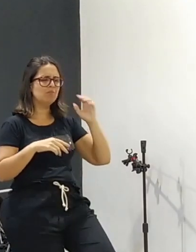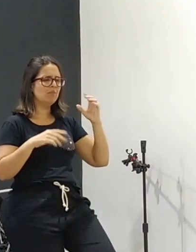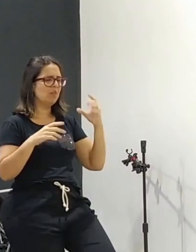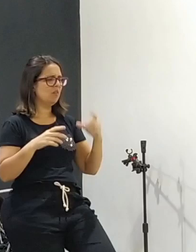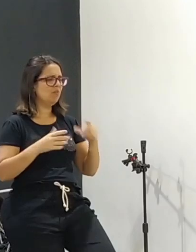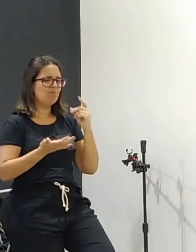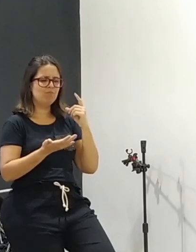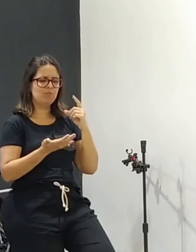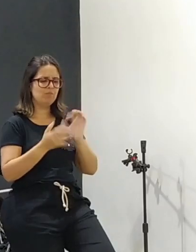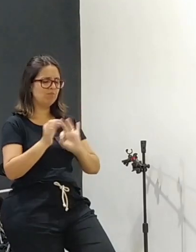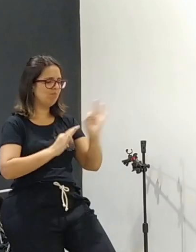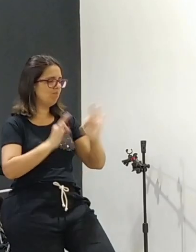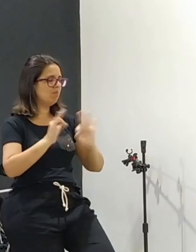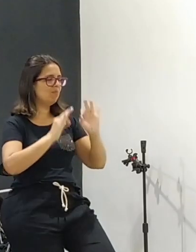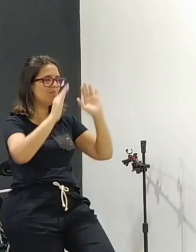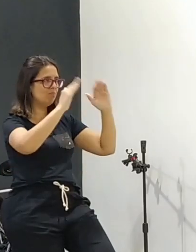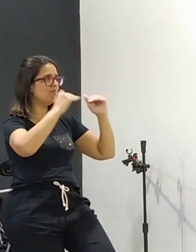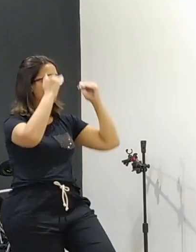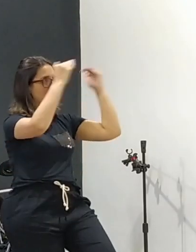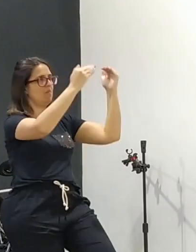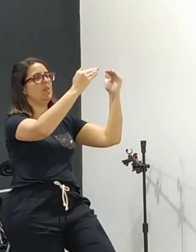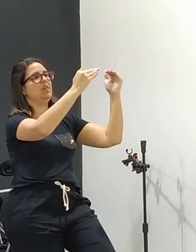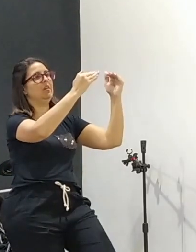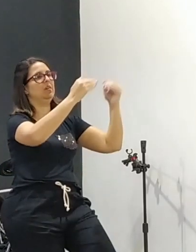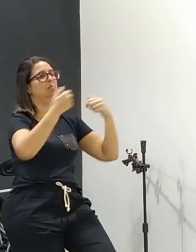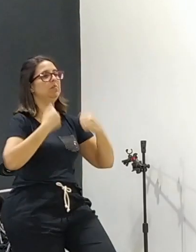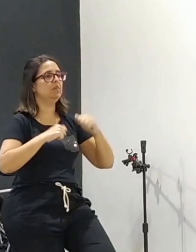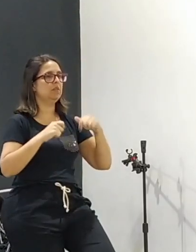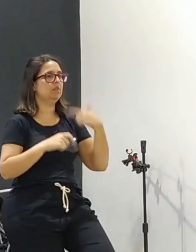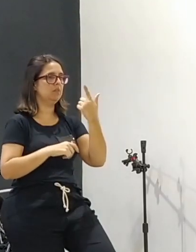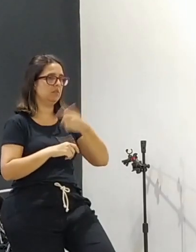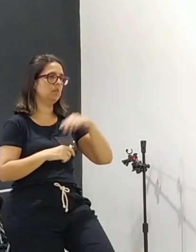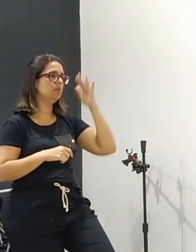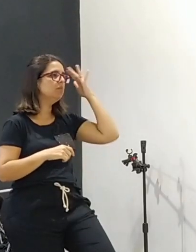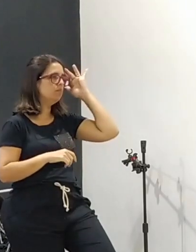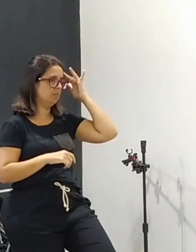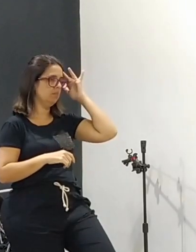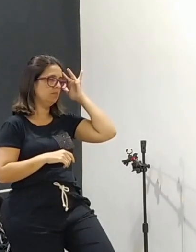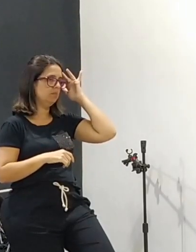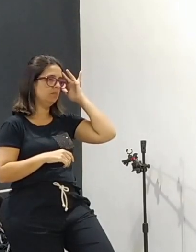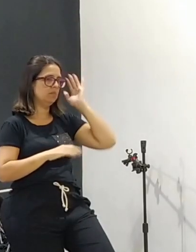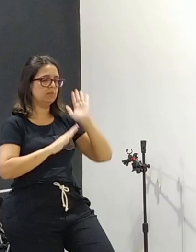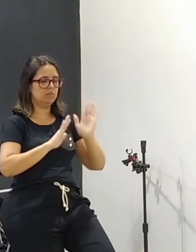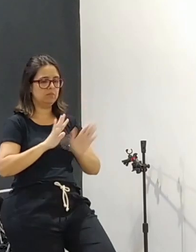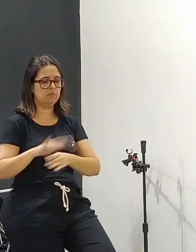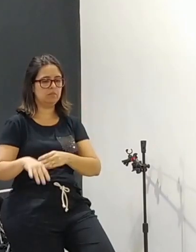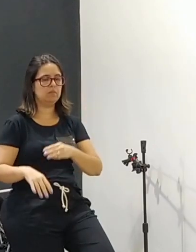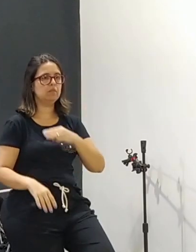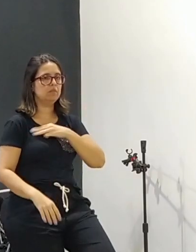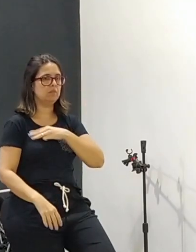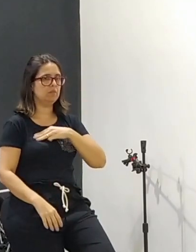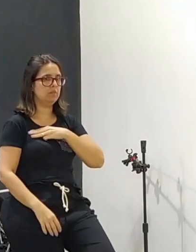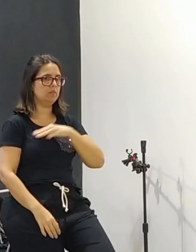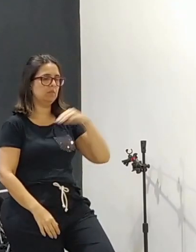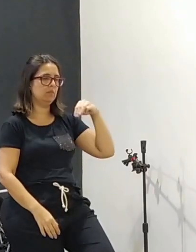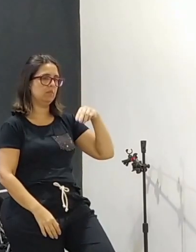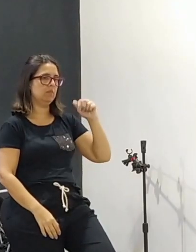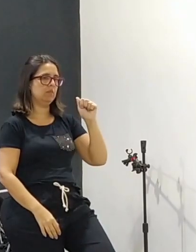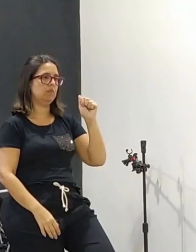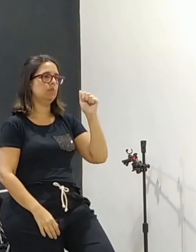plano maior. Aleluia. É preciso que a gente entenda isso. Mateus capítulo 13, versículo